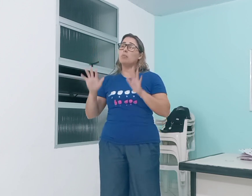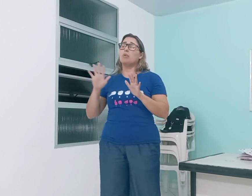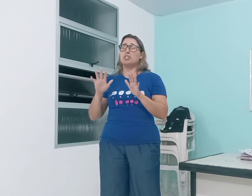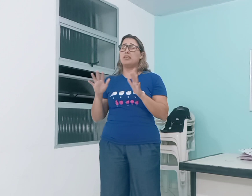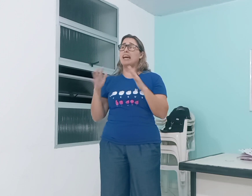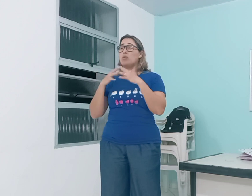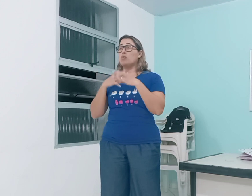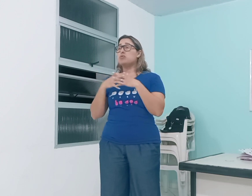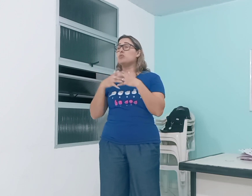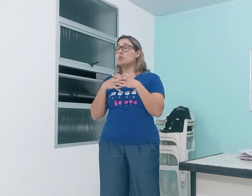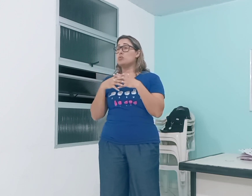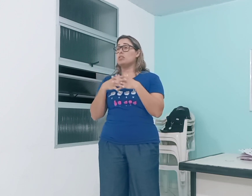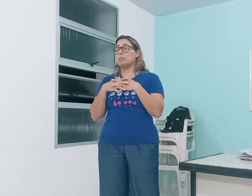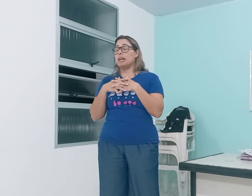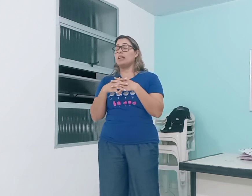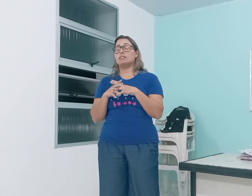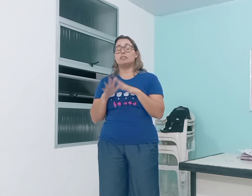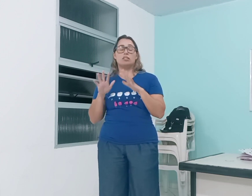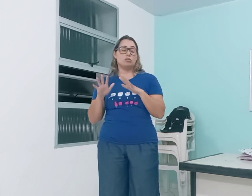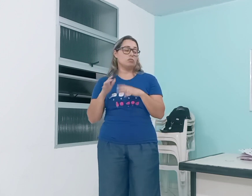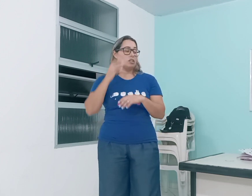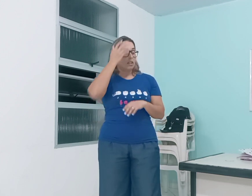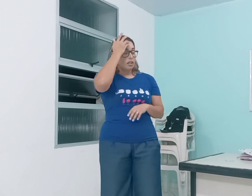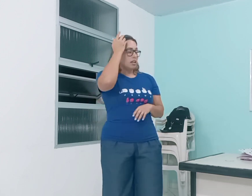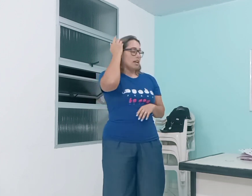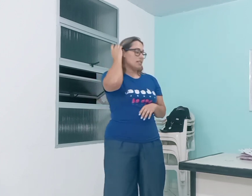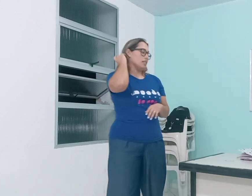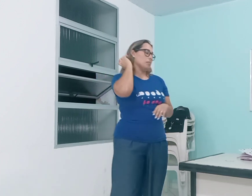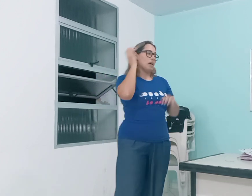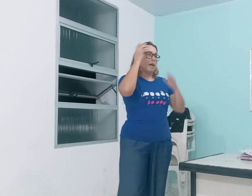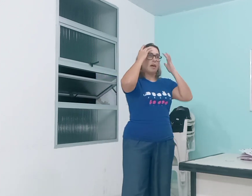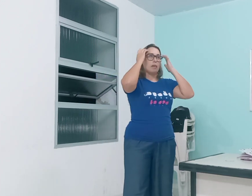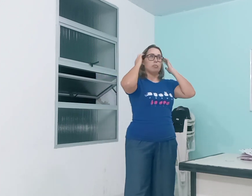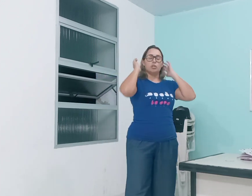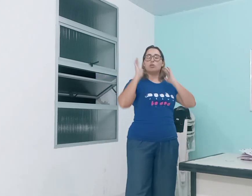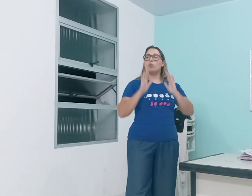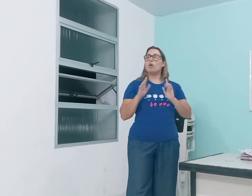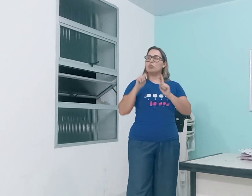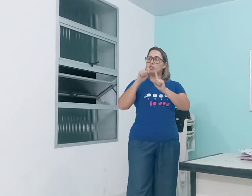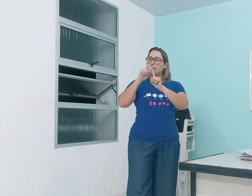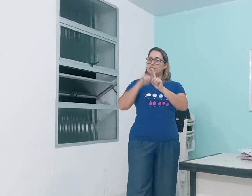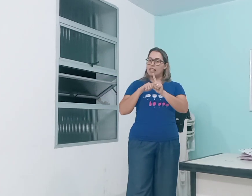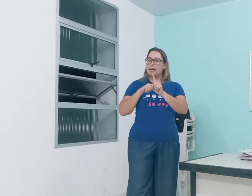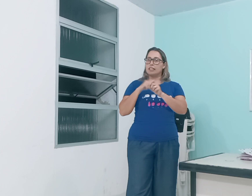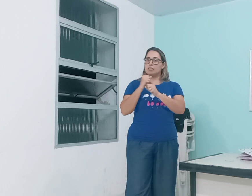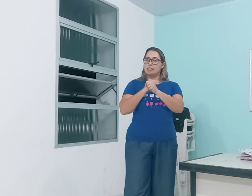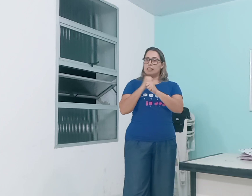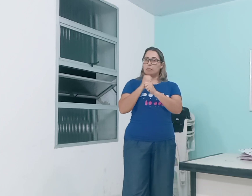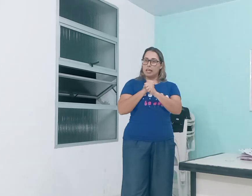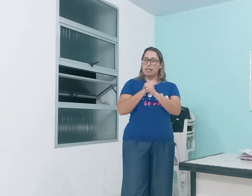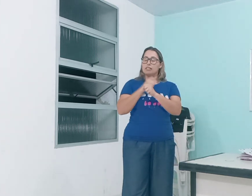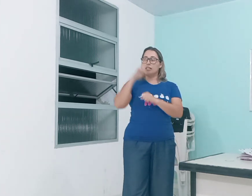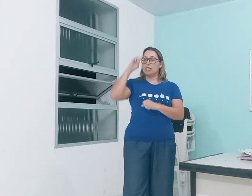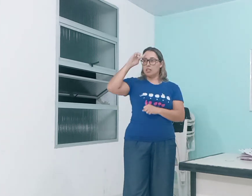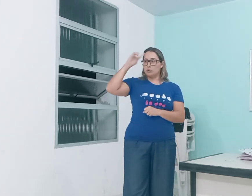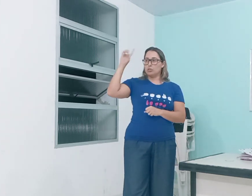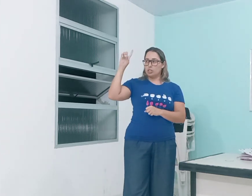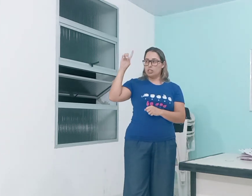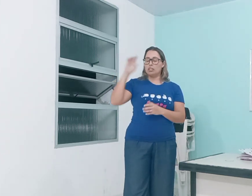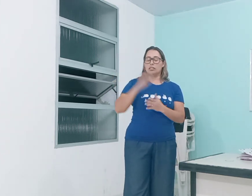pode ficar confuso também. Então, assim, por isso que eu gosto de avisar antes, né? Mês, ano, dia,